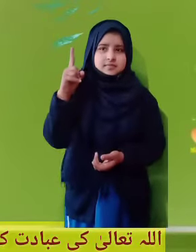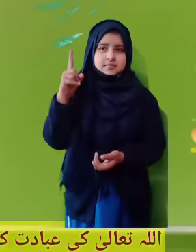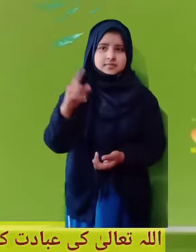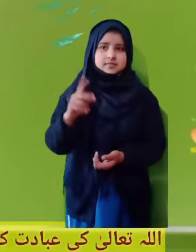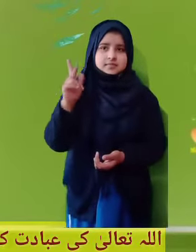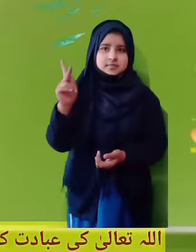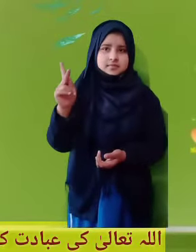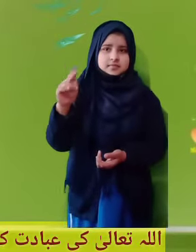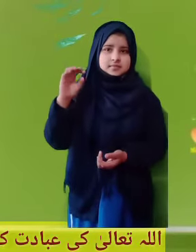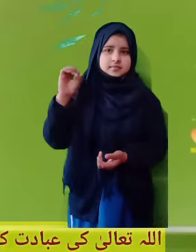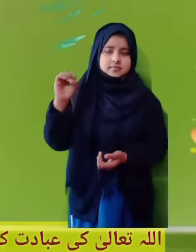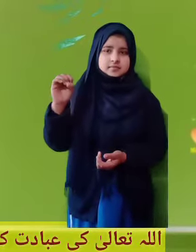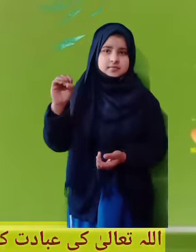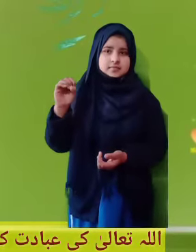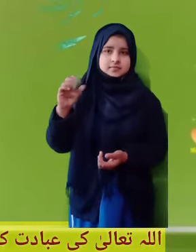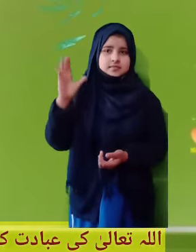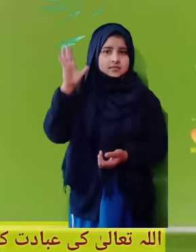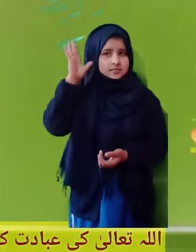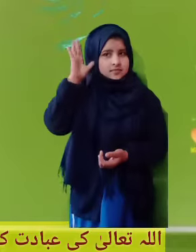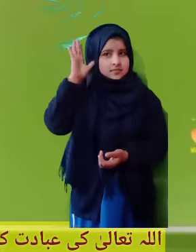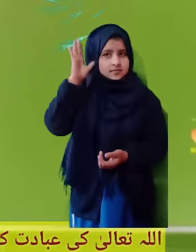अल्लाह की